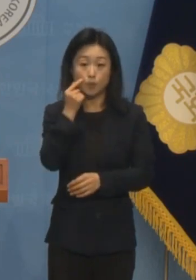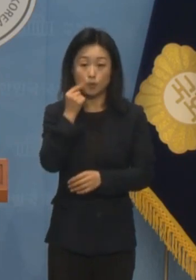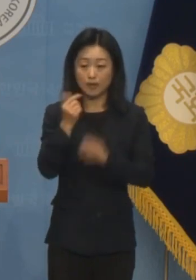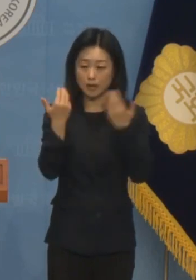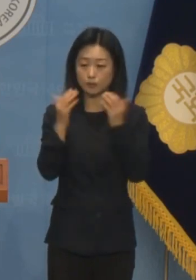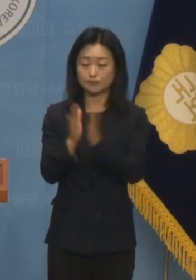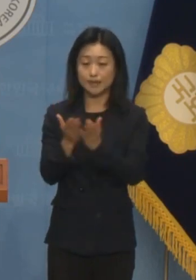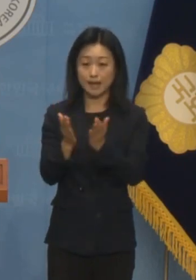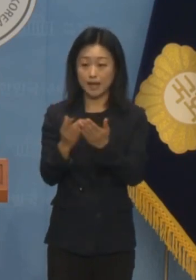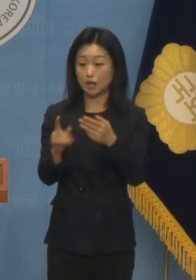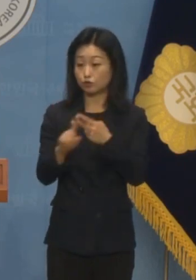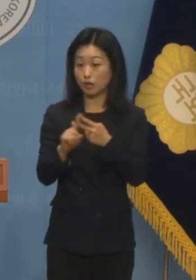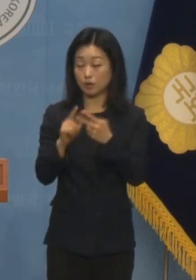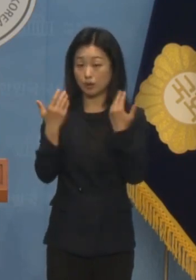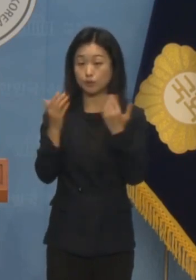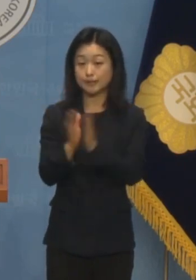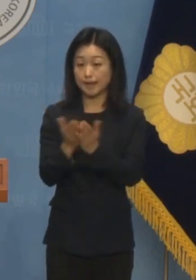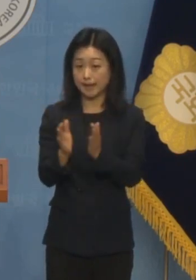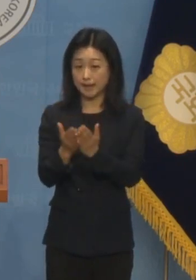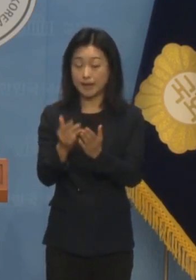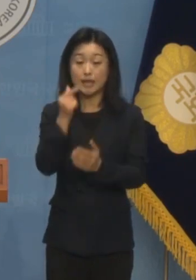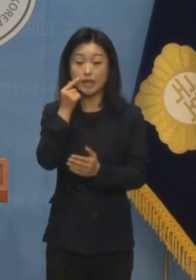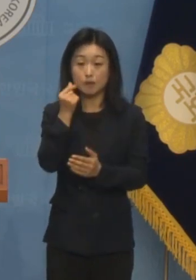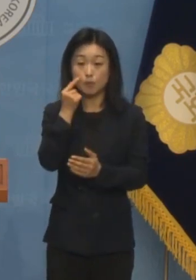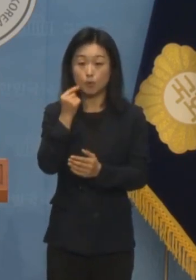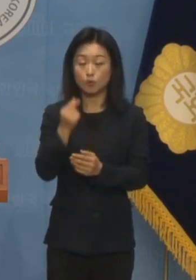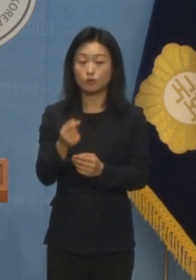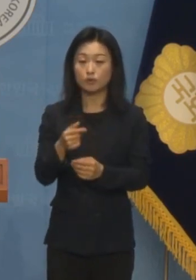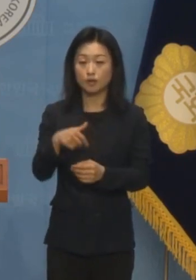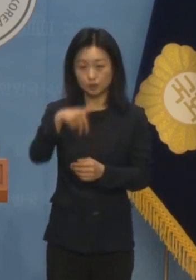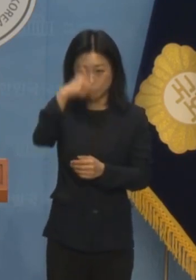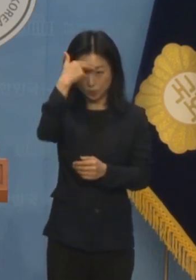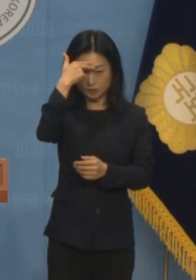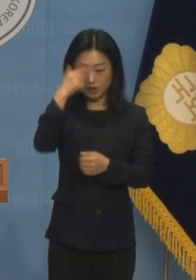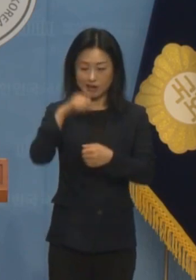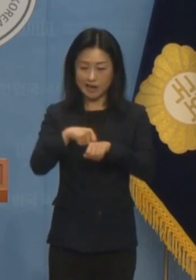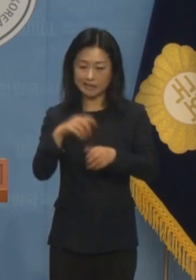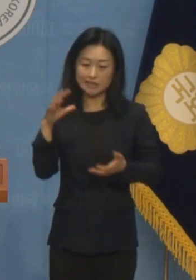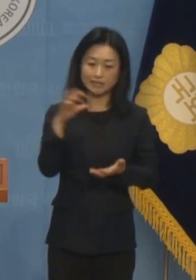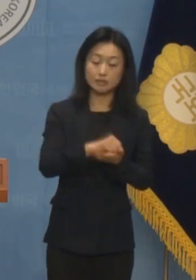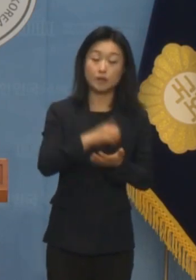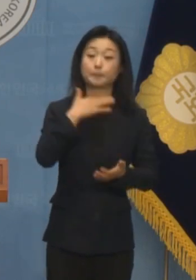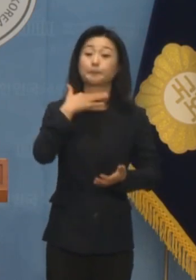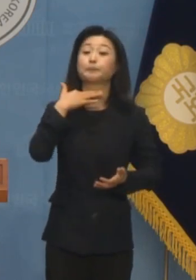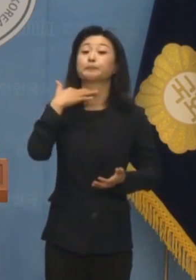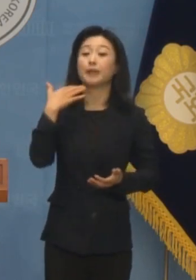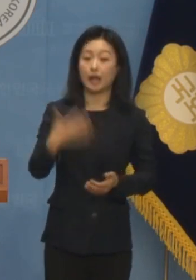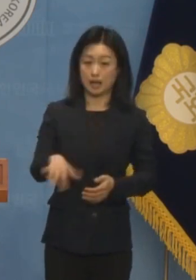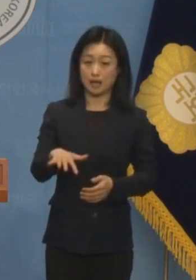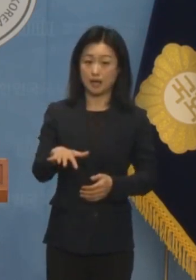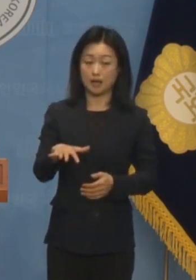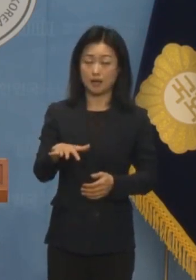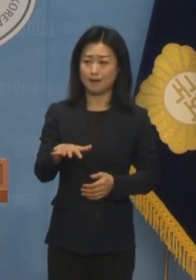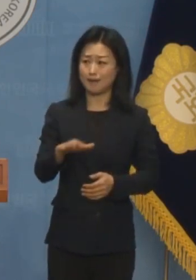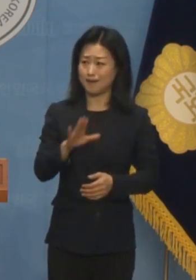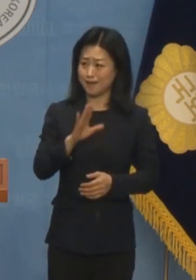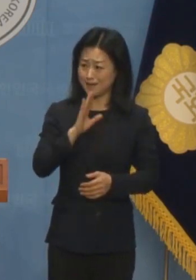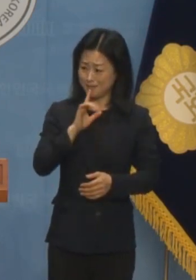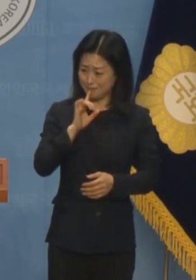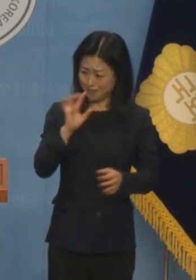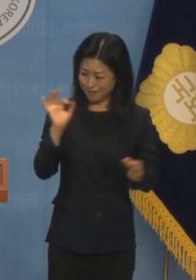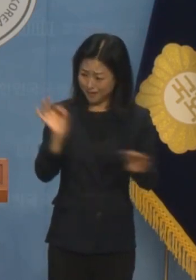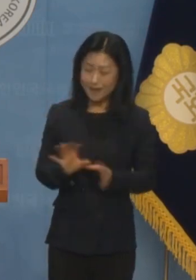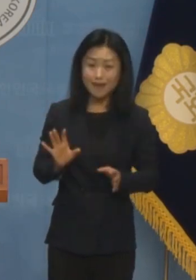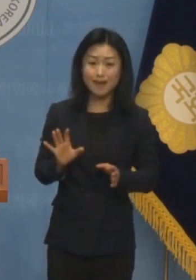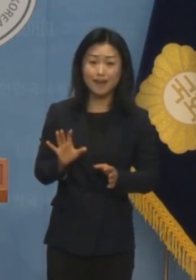교과서에 중등 교과서에 일본은 조선을 강제 침략한 적이 없다라고 하는 정말 말도 안